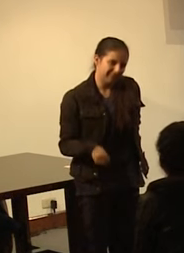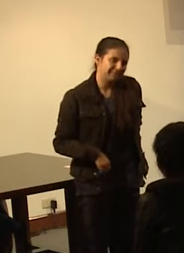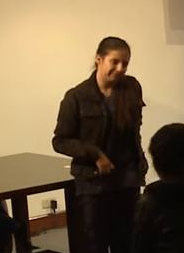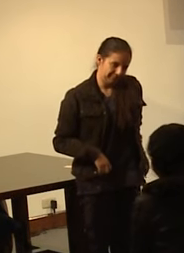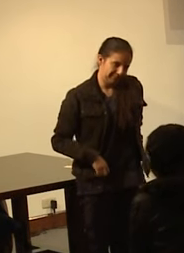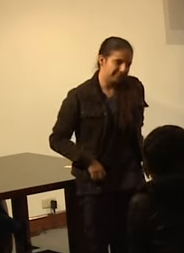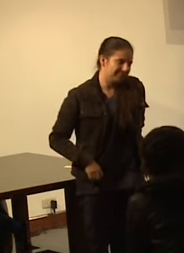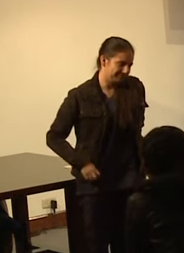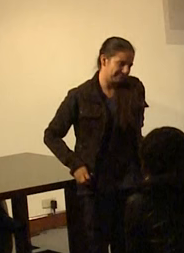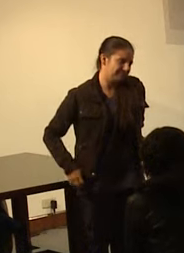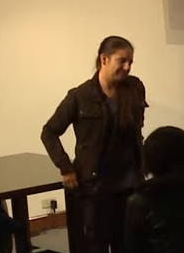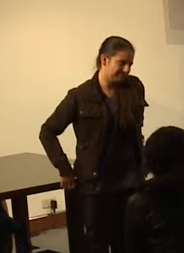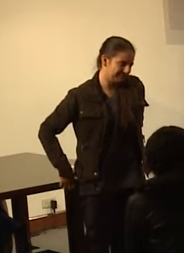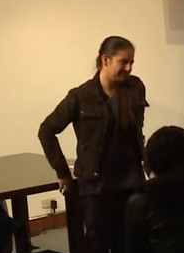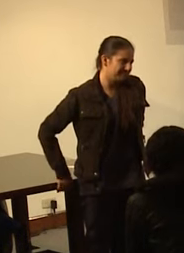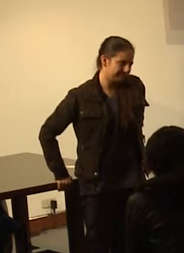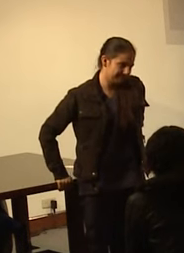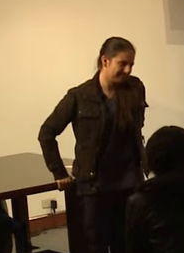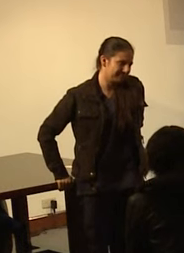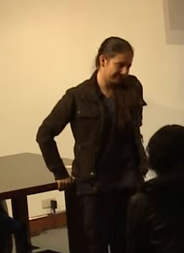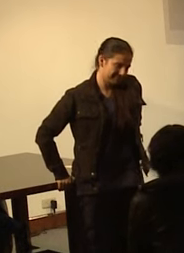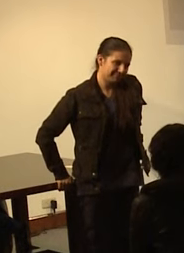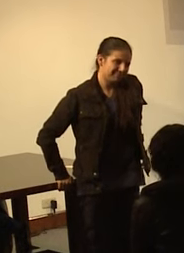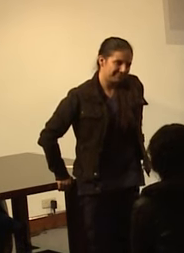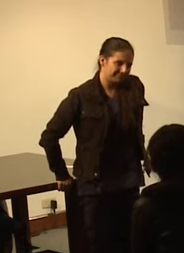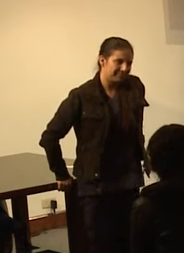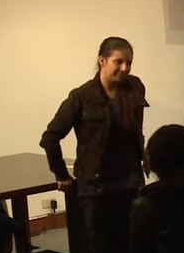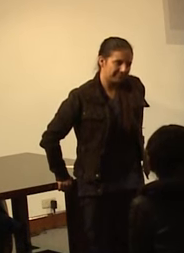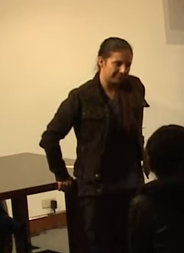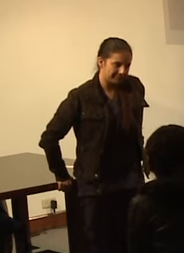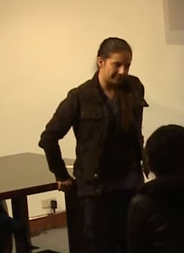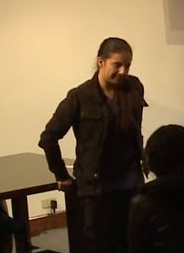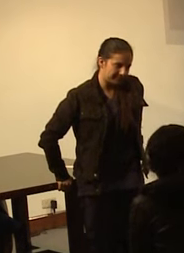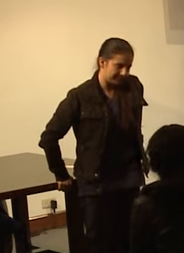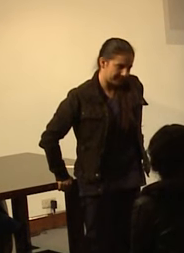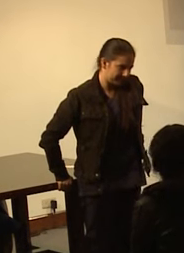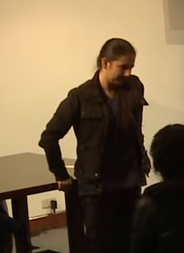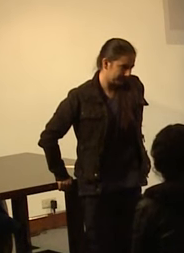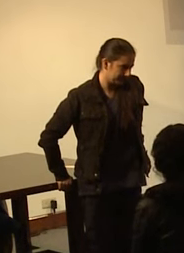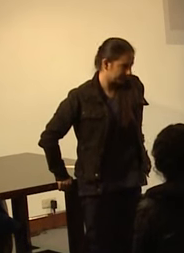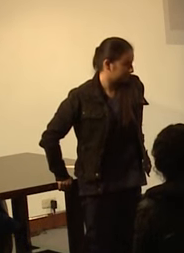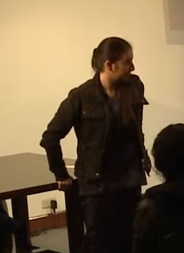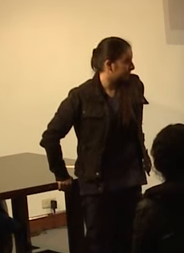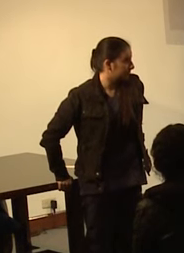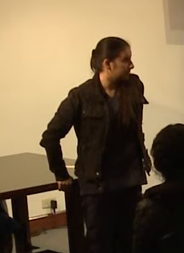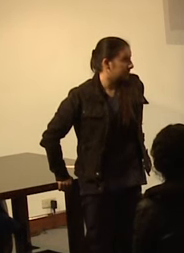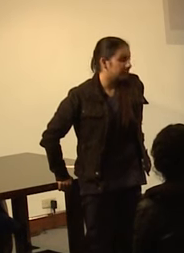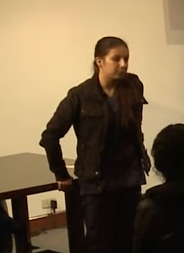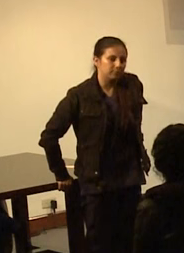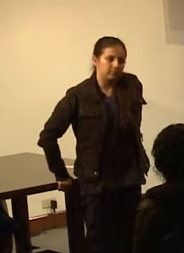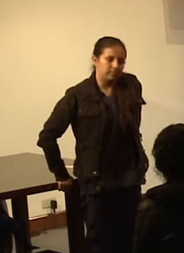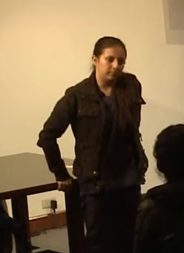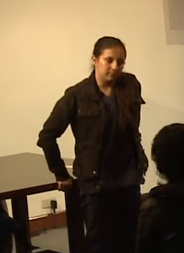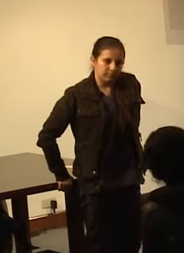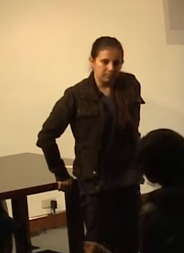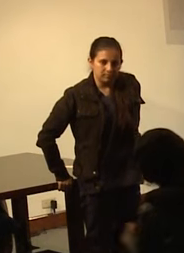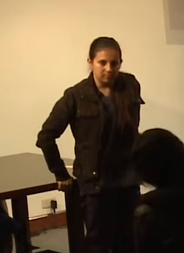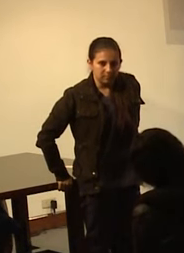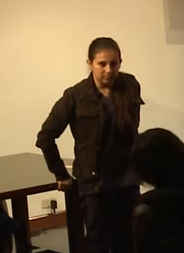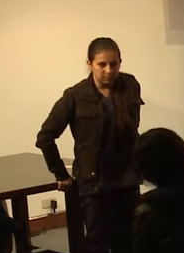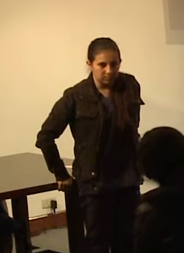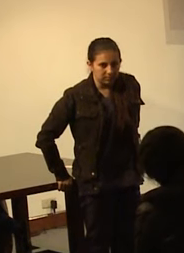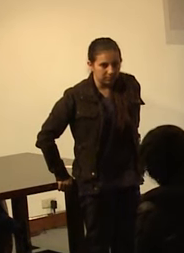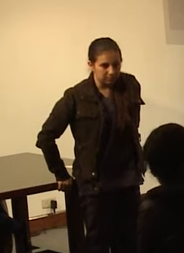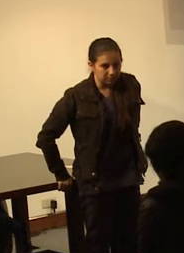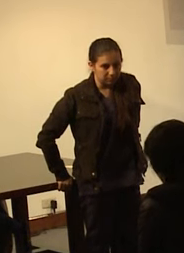De color verde. Es una pregunta sobre eso. Hay que haber la pregunta gran sobre los colores, ¿no?